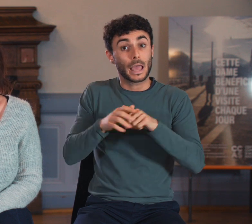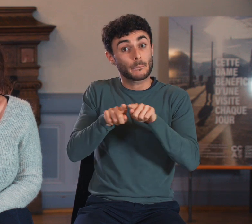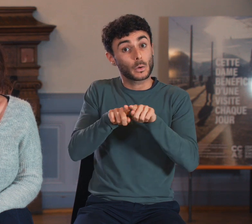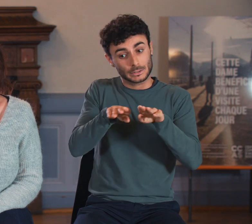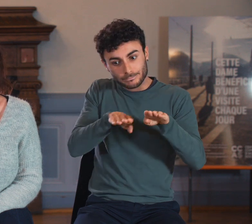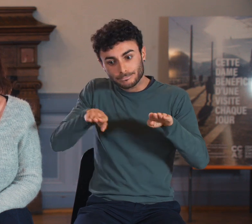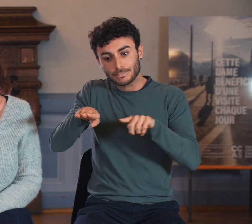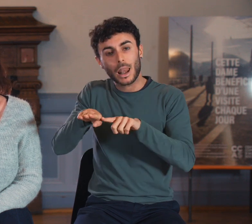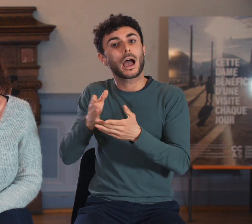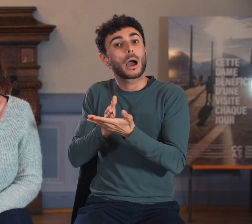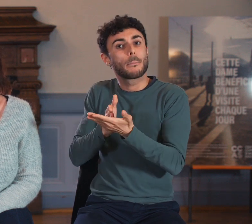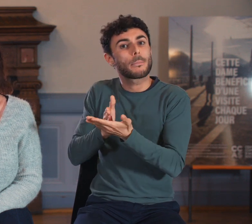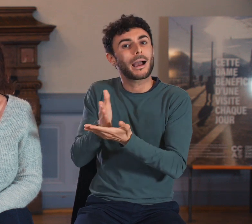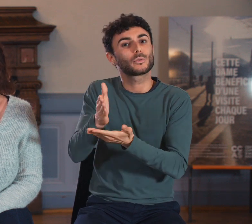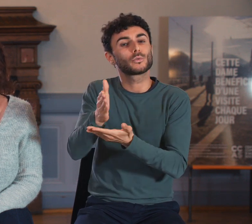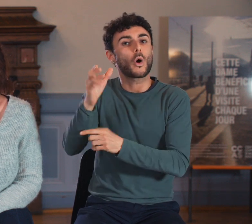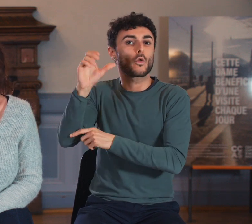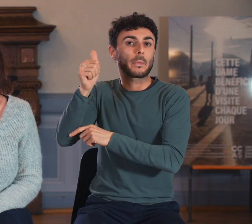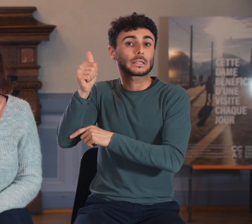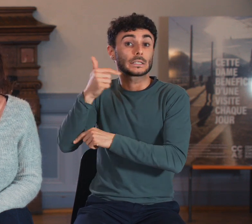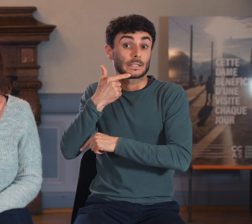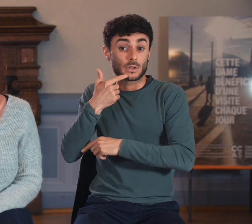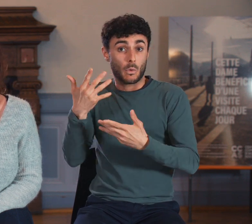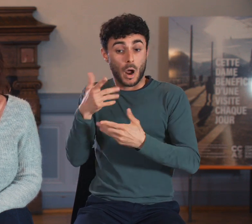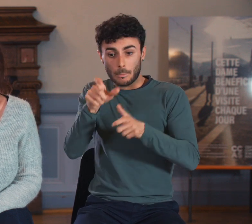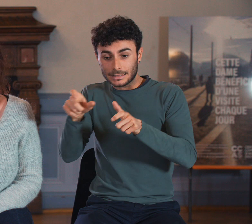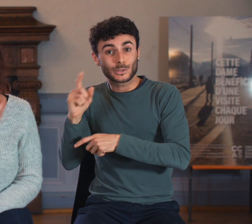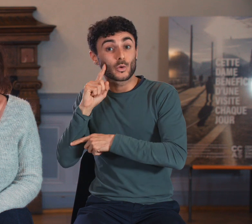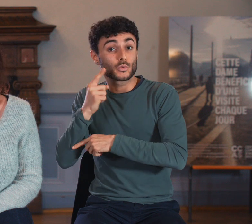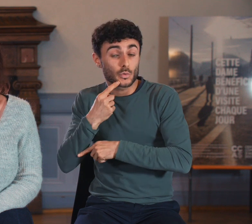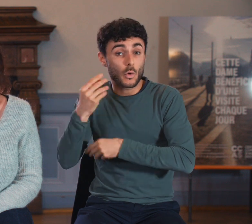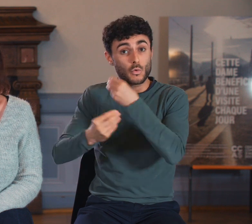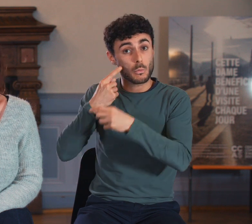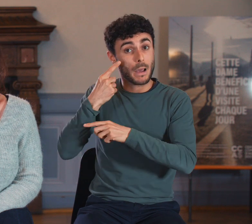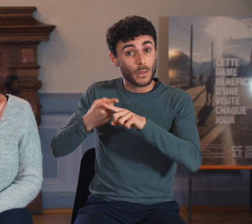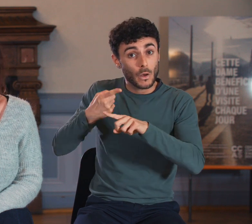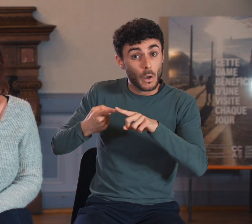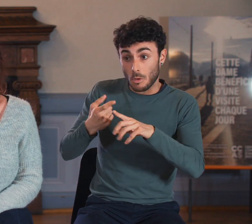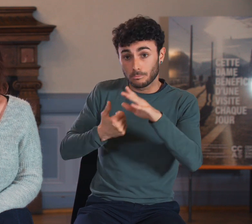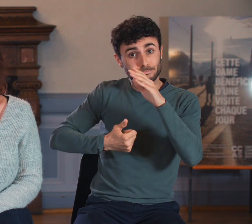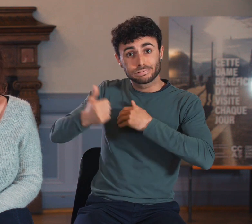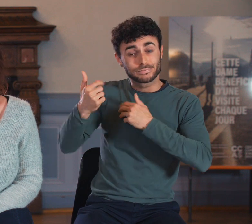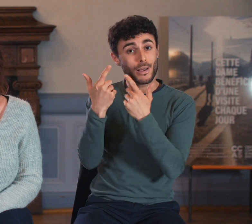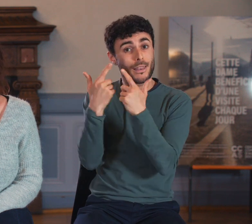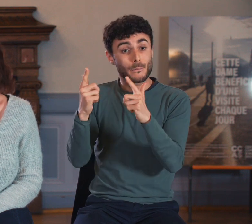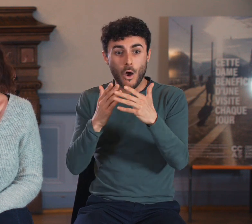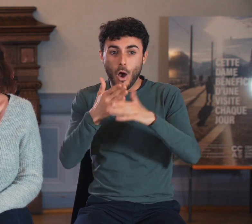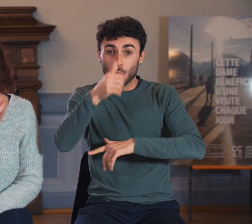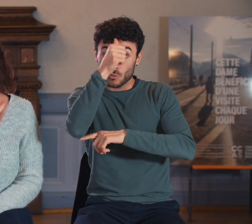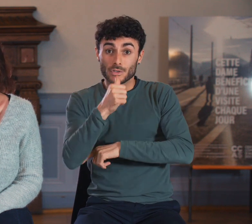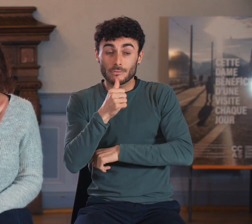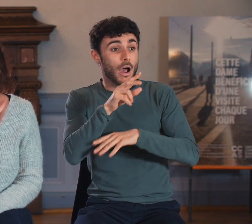les personnes sourdes et malentendantes sont autonomes et libres d'aller visiter une exposition à quel moment qu'il soit